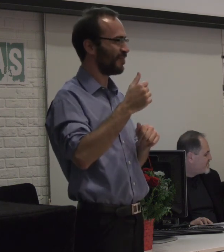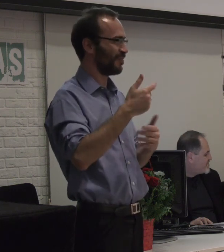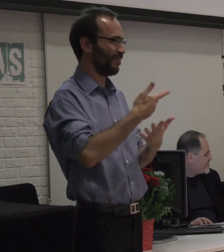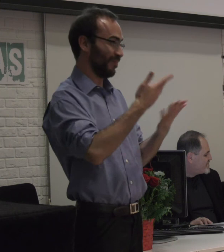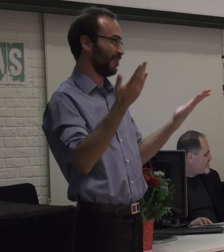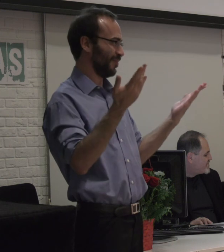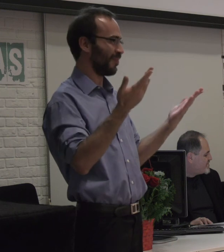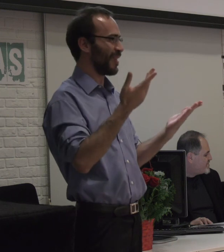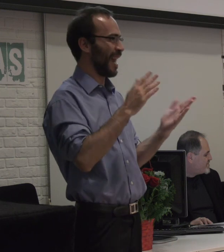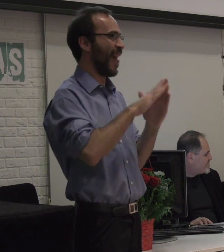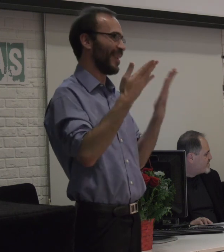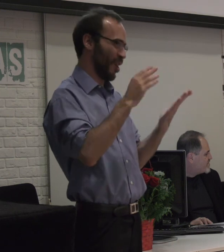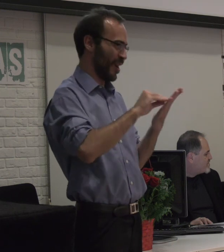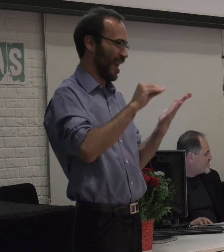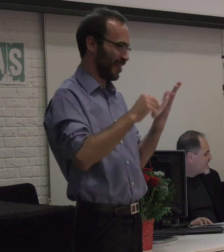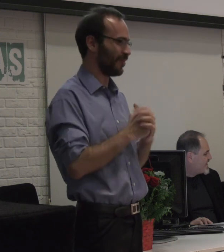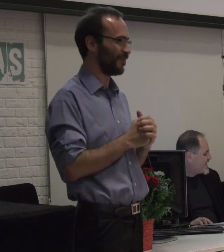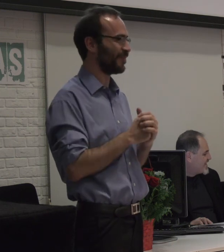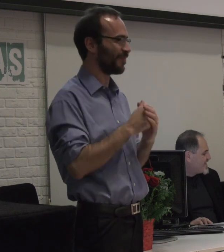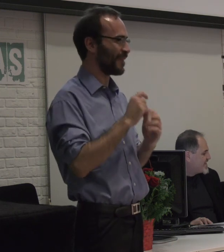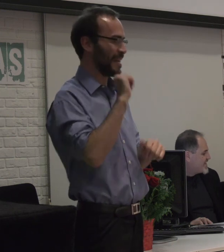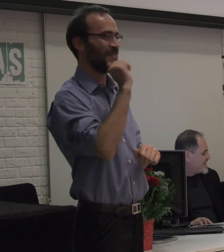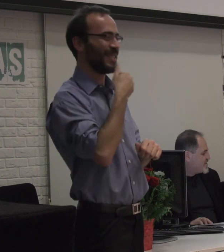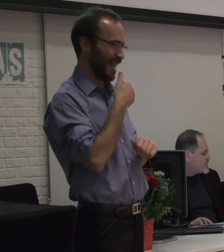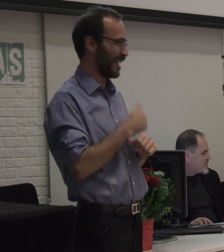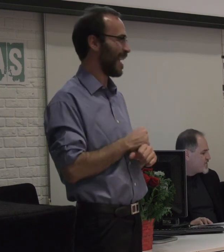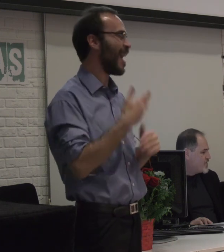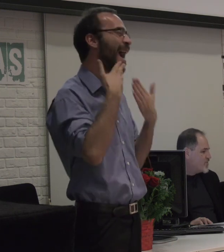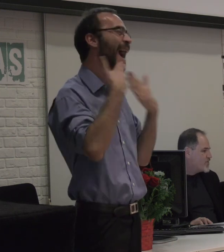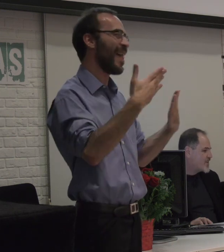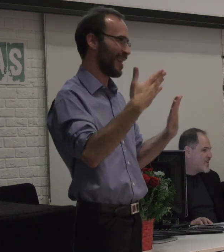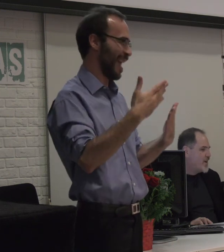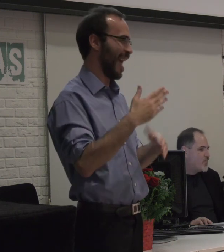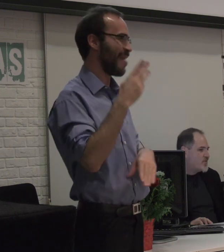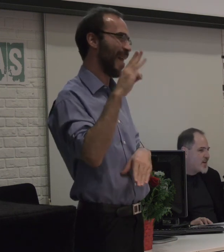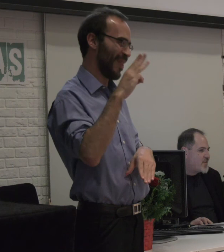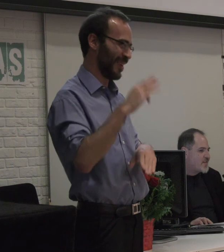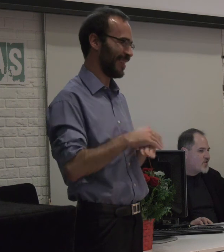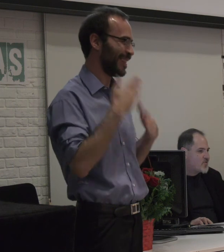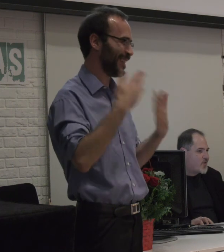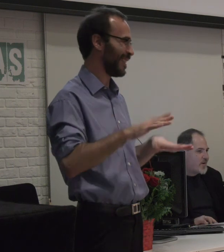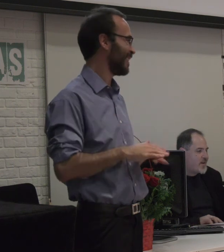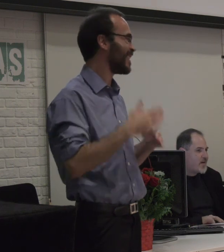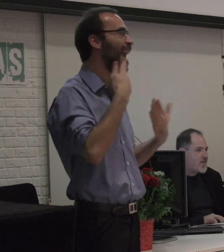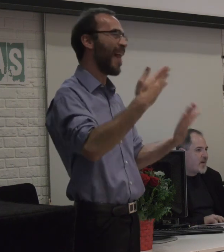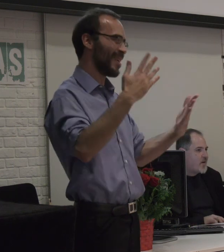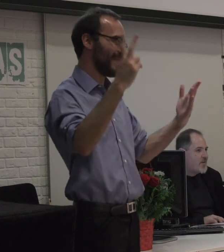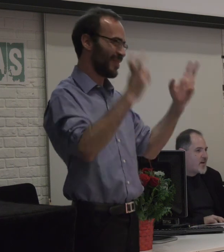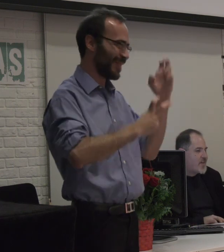para la editorial Ediciones Mistérica. Muchísimas gracias, Pedro. Pues muchas gracias a todos por venir. No quería olvidarme de dar